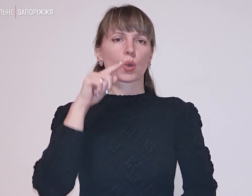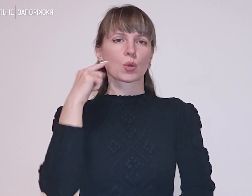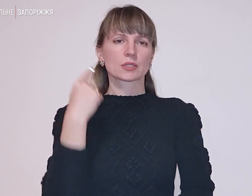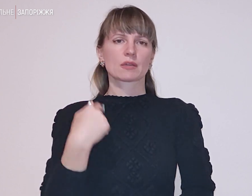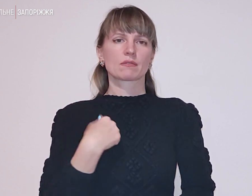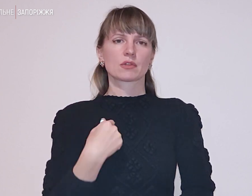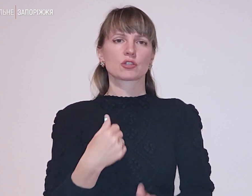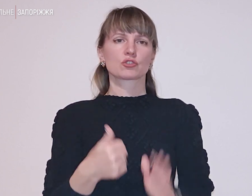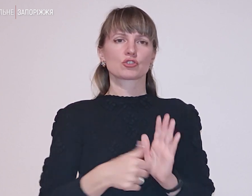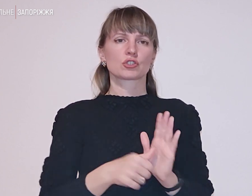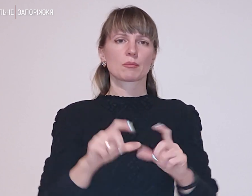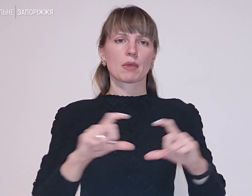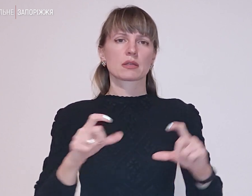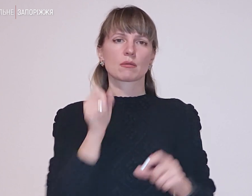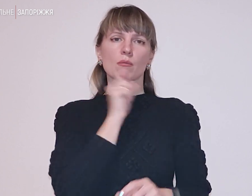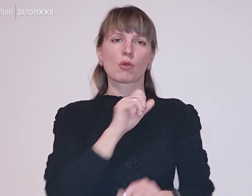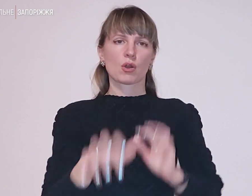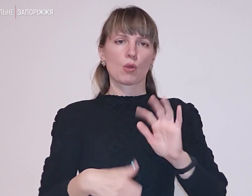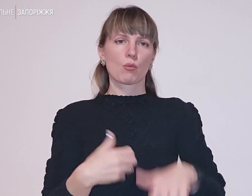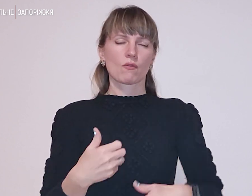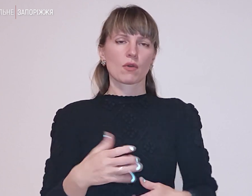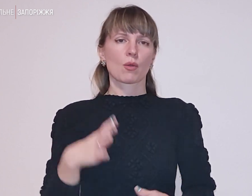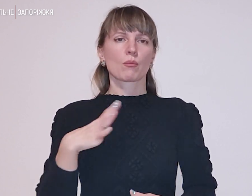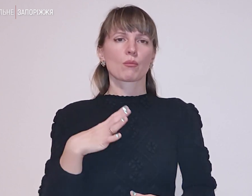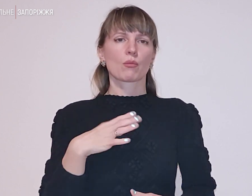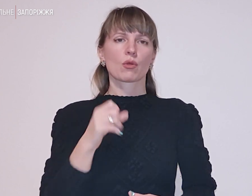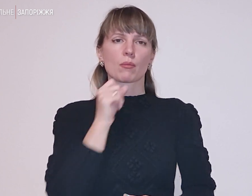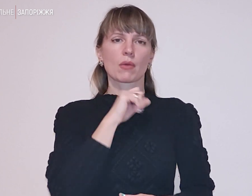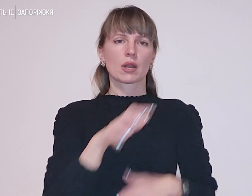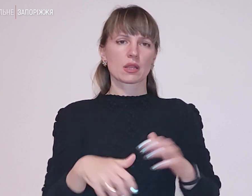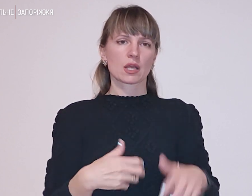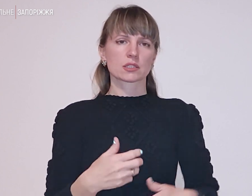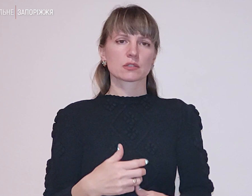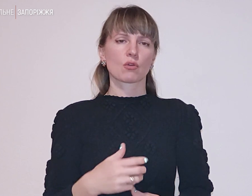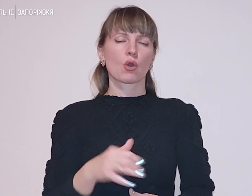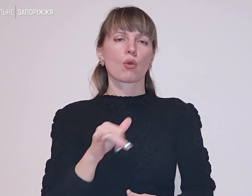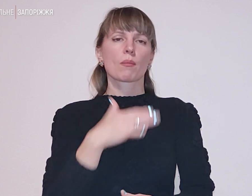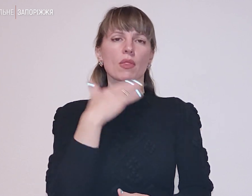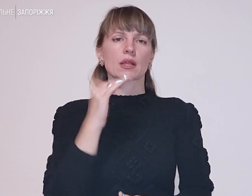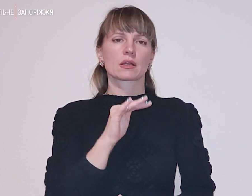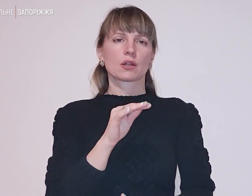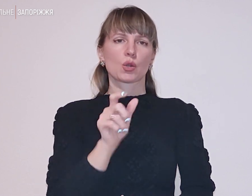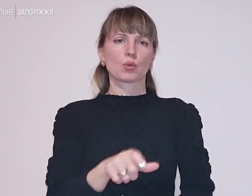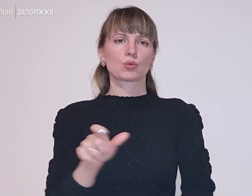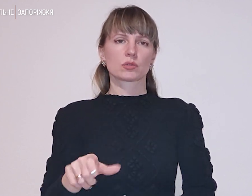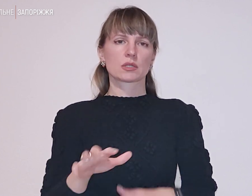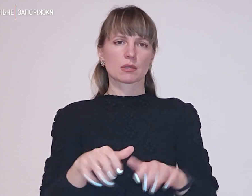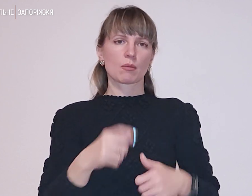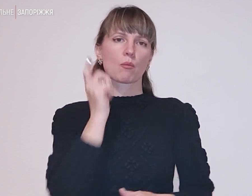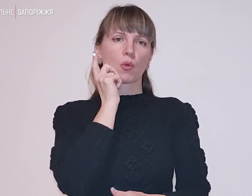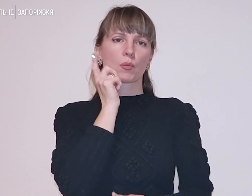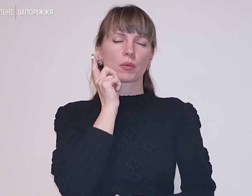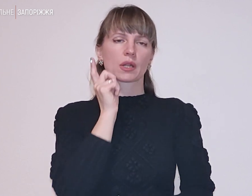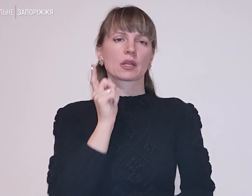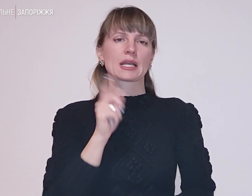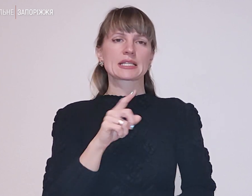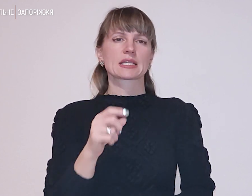нас 6 магазинів пограбували. Було мародерство. У багатьох людей позабирали мобільні телефони. Заїхала